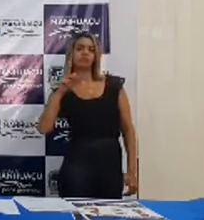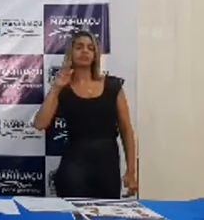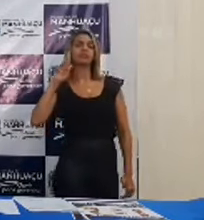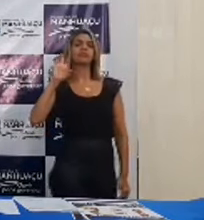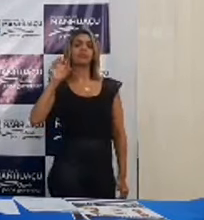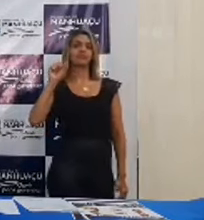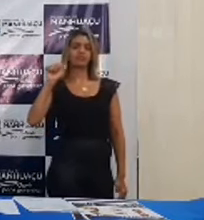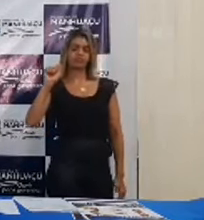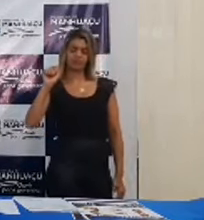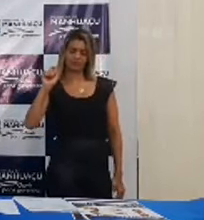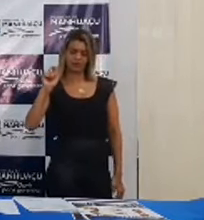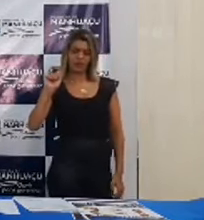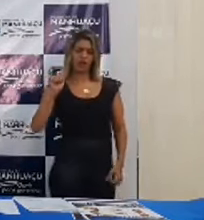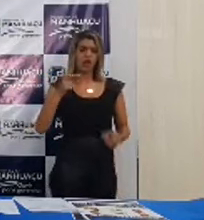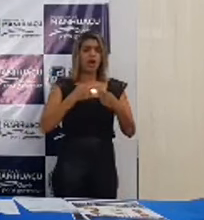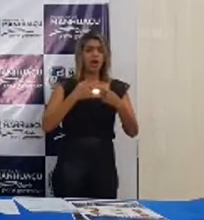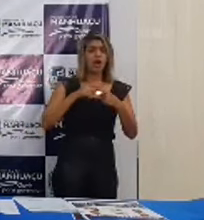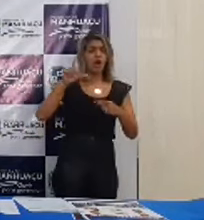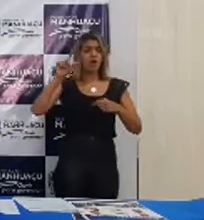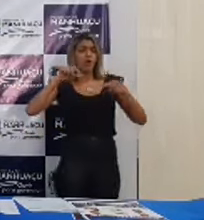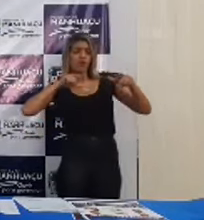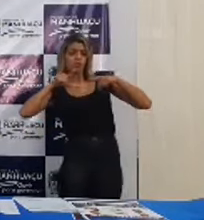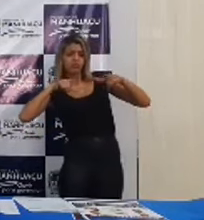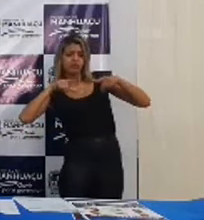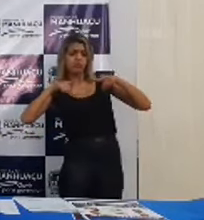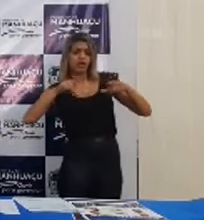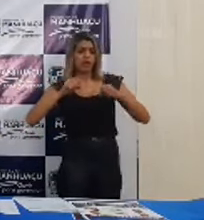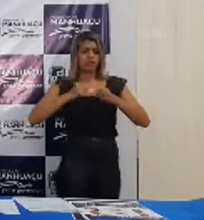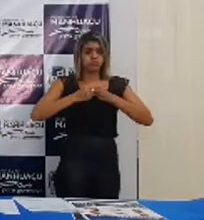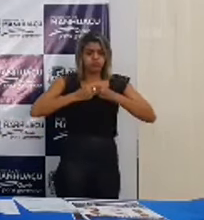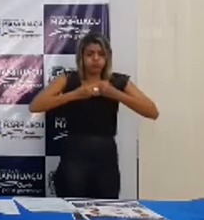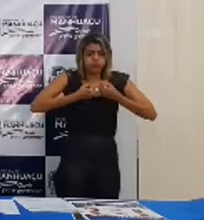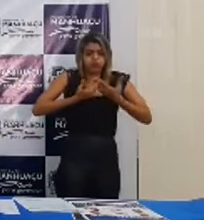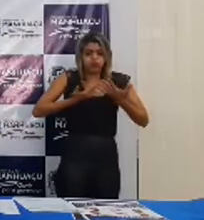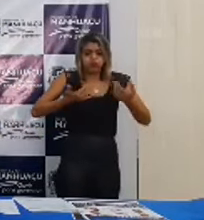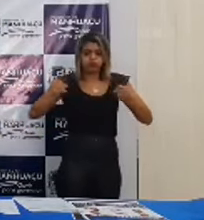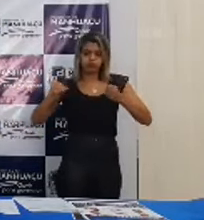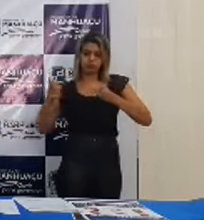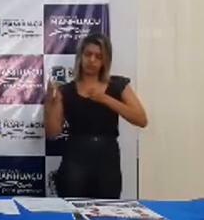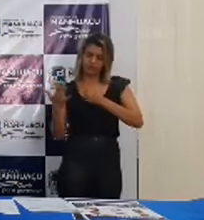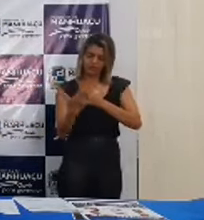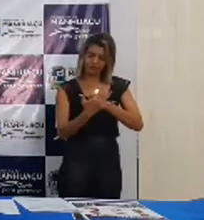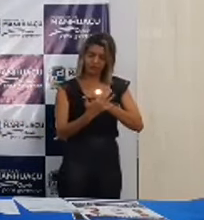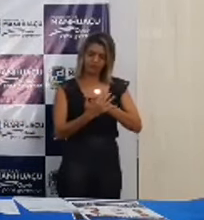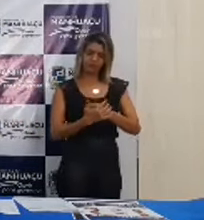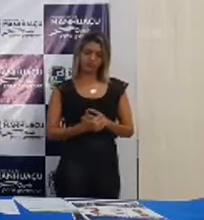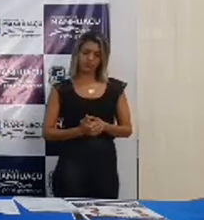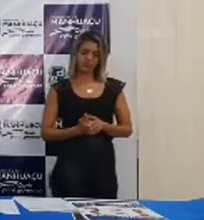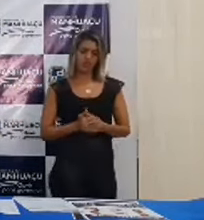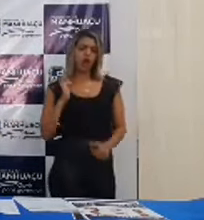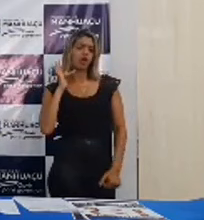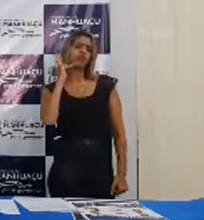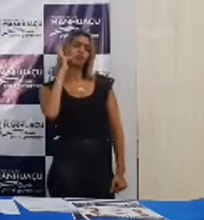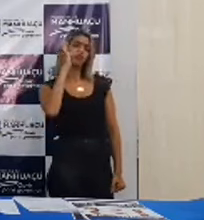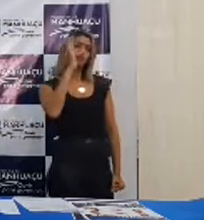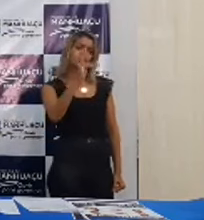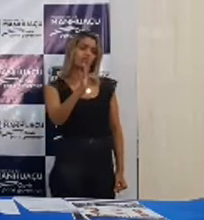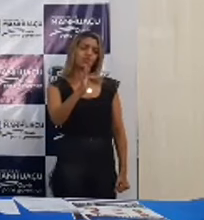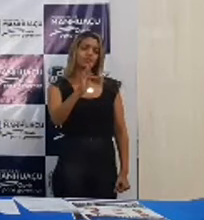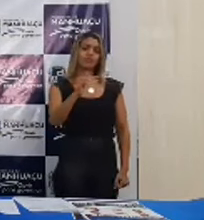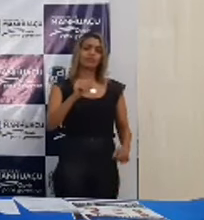serviços. Não está existindo esse volume tão grandioso igual foi anunciado. Mas no futuro próximo a gente pode providenciar esses